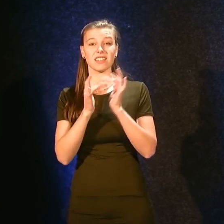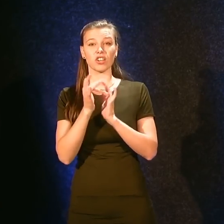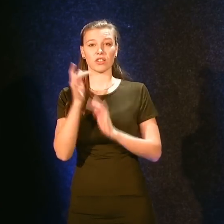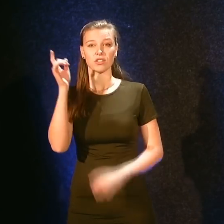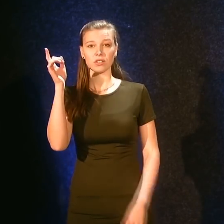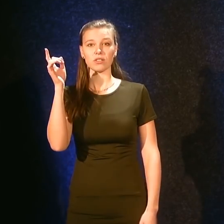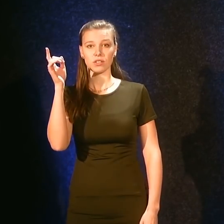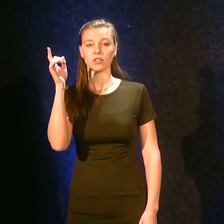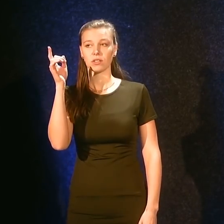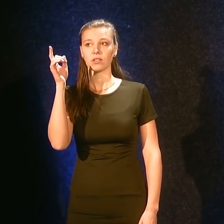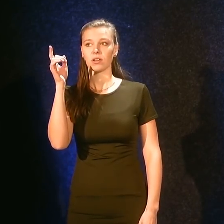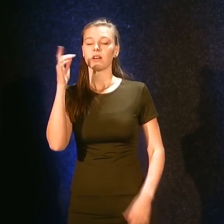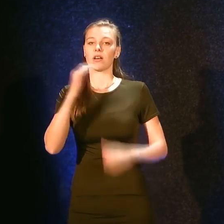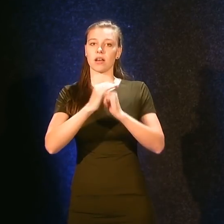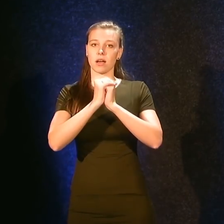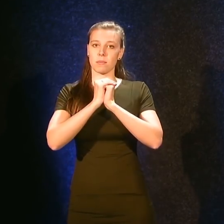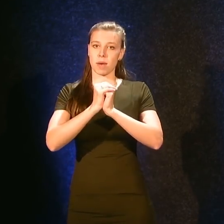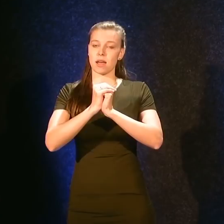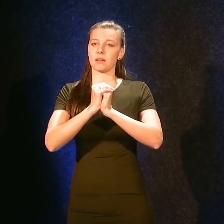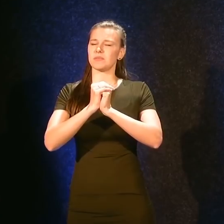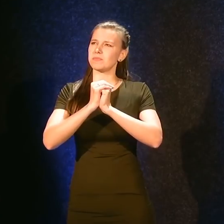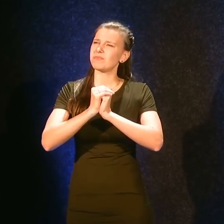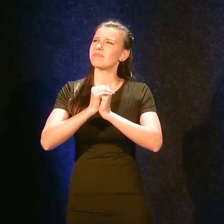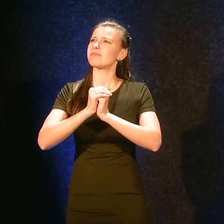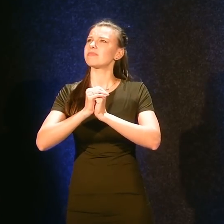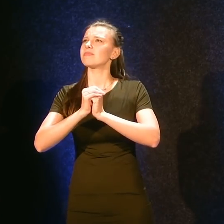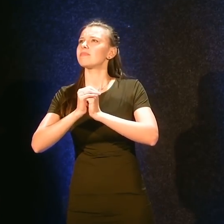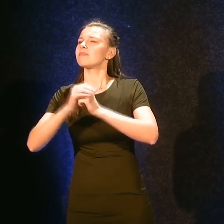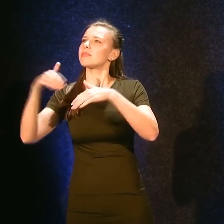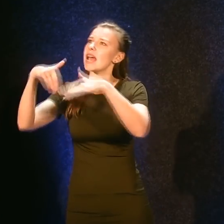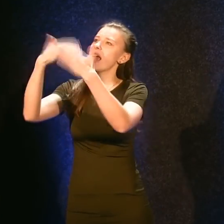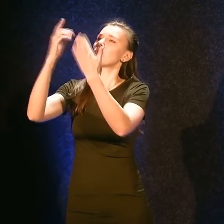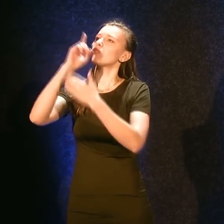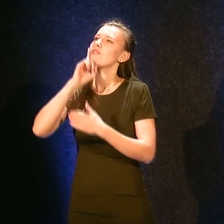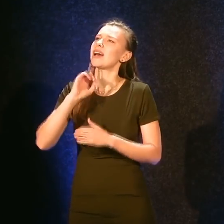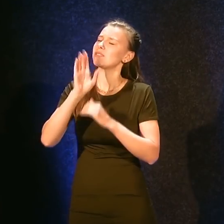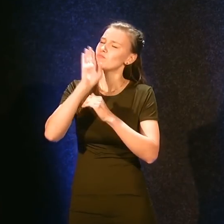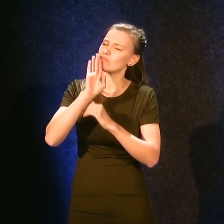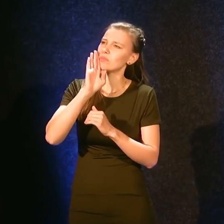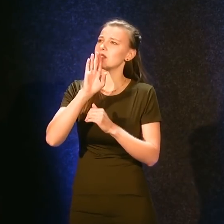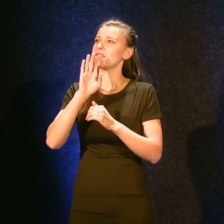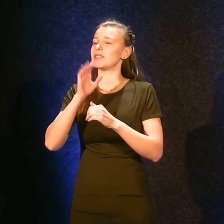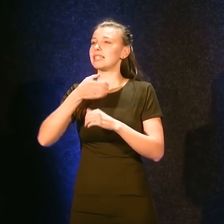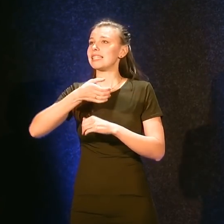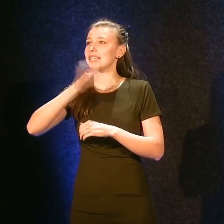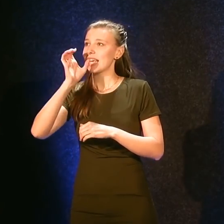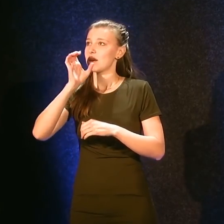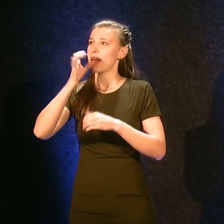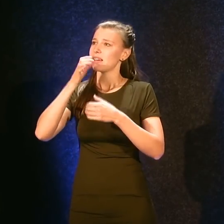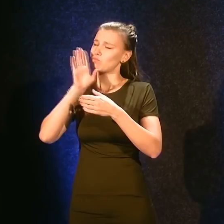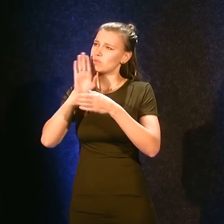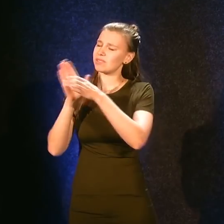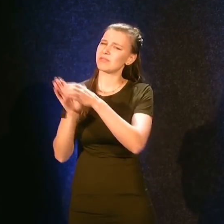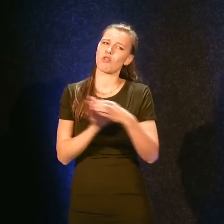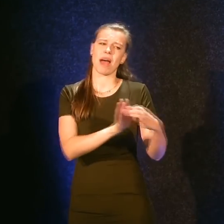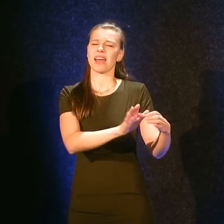die heeft gebeden tot de hemelse Vader. Laat deze drinkbeker aan mij voorbij gaan. Mag